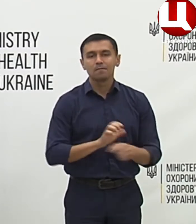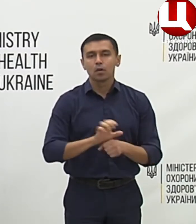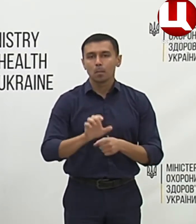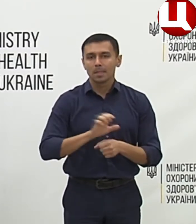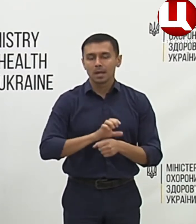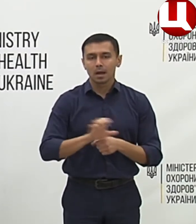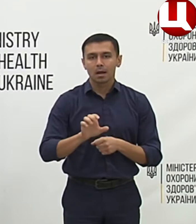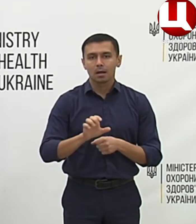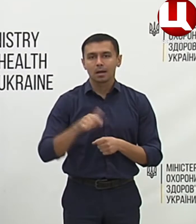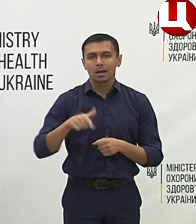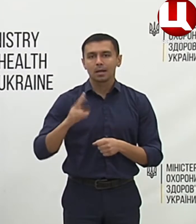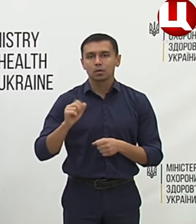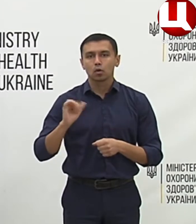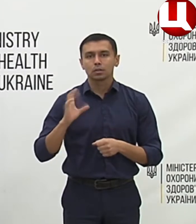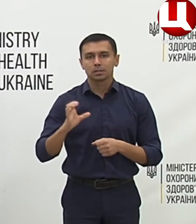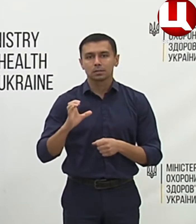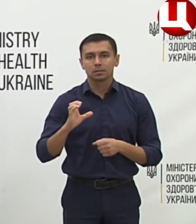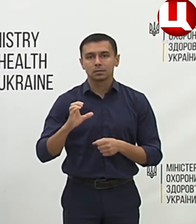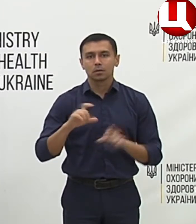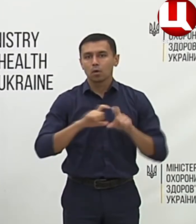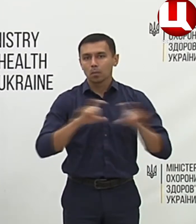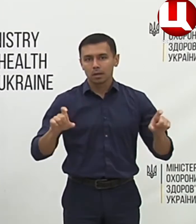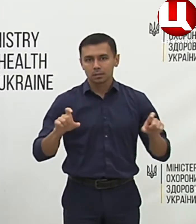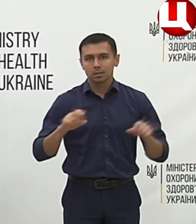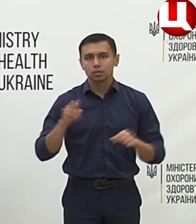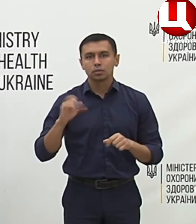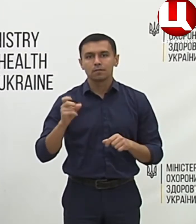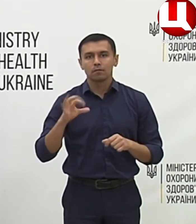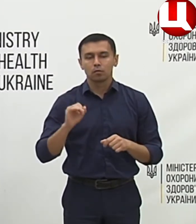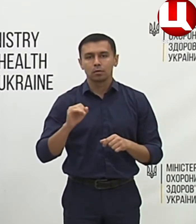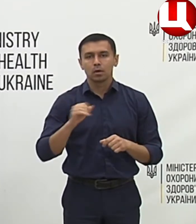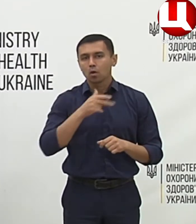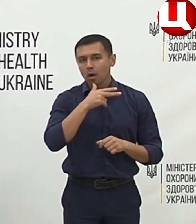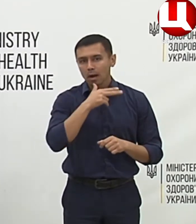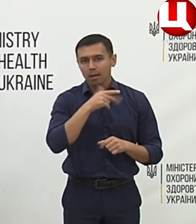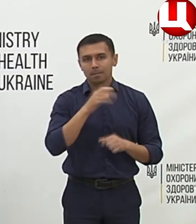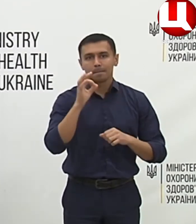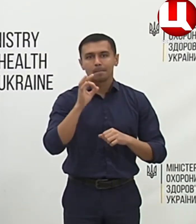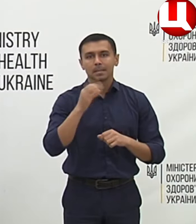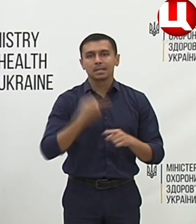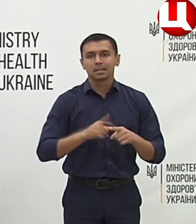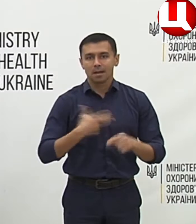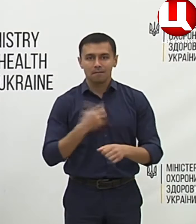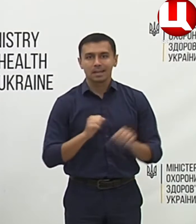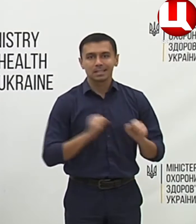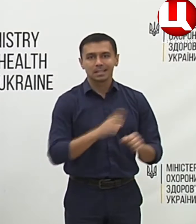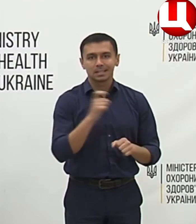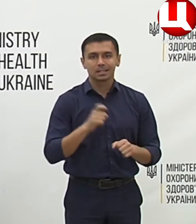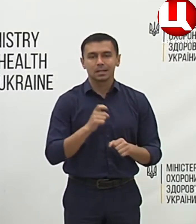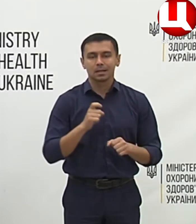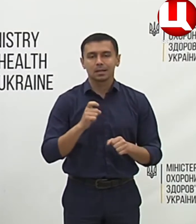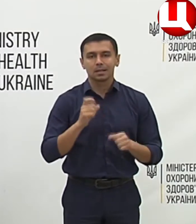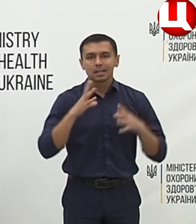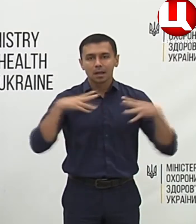виробника «Green Cross Corporation», «GC Flu», «Південна Корея». І це вакцини з